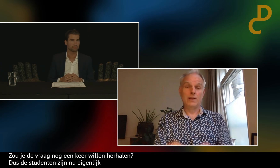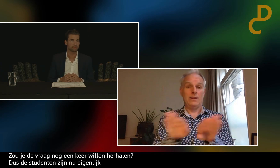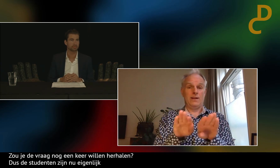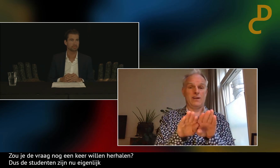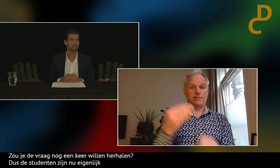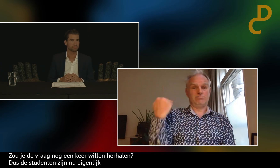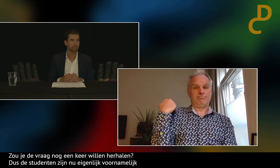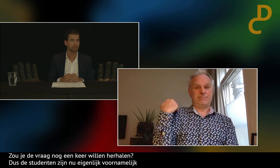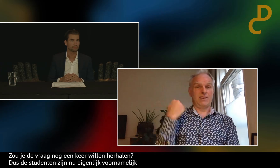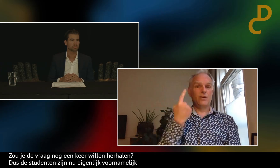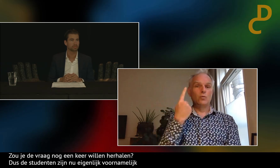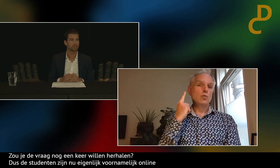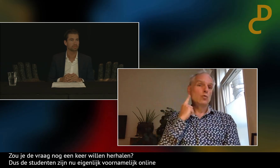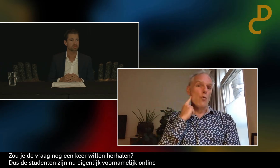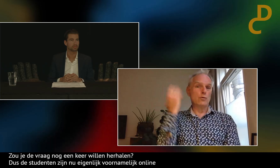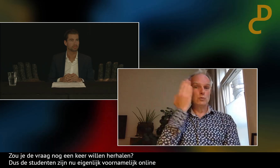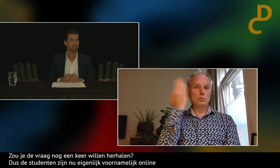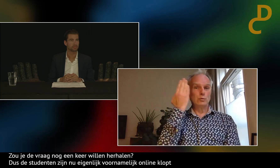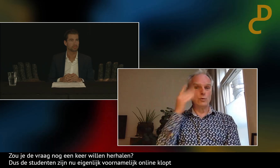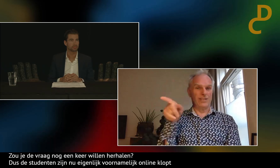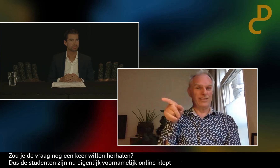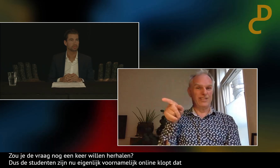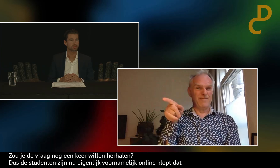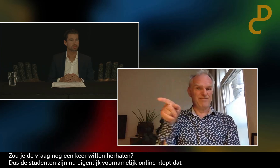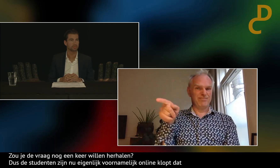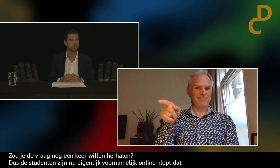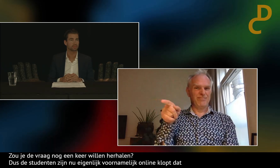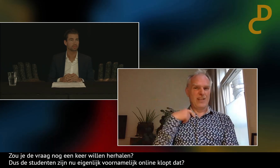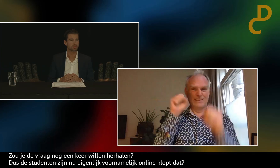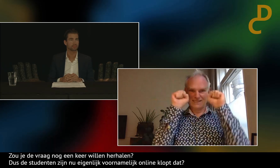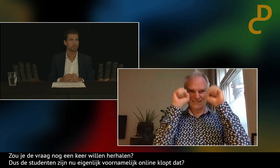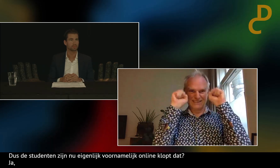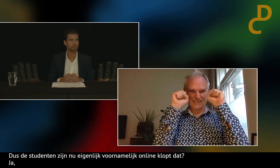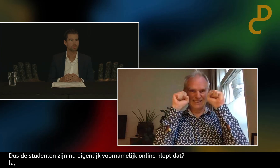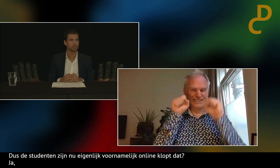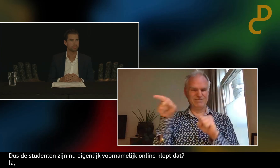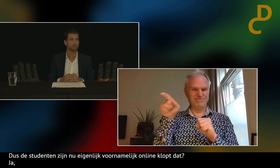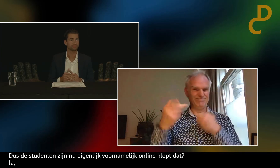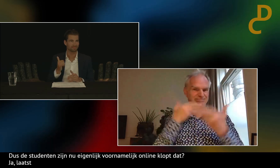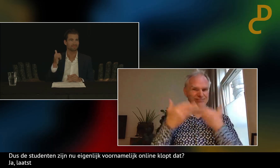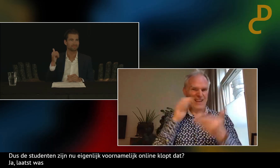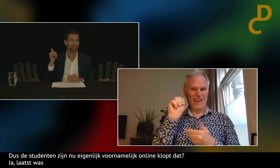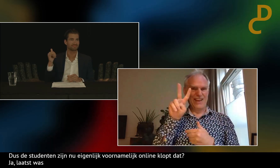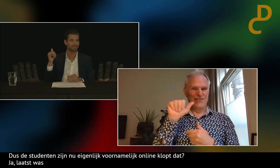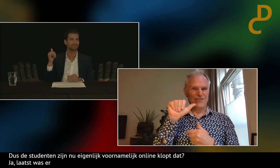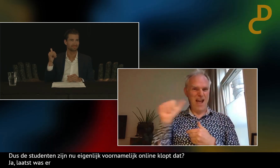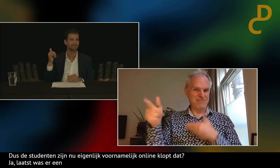Ja. Ja, hetzelfde als... laatst was één dove student, die van 6, die vertelde dat ook,